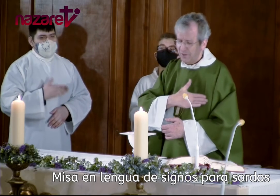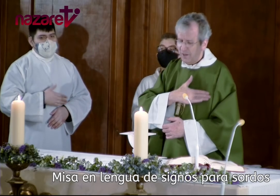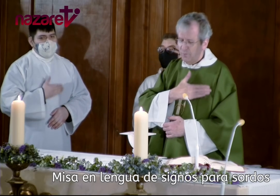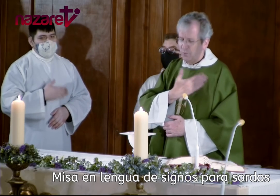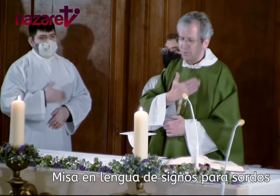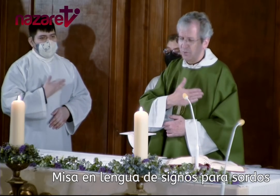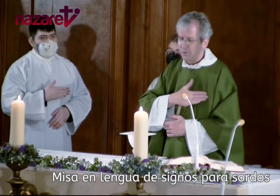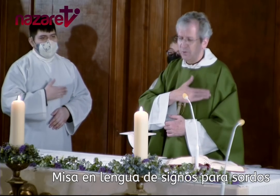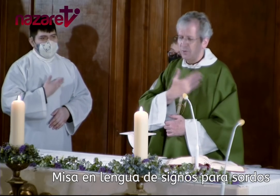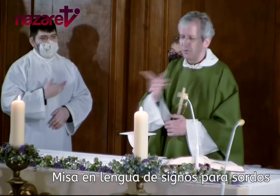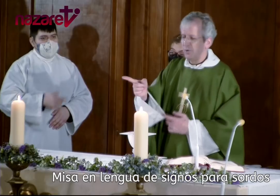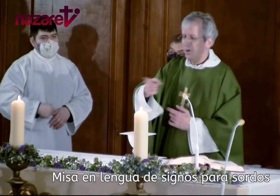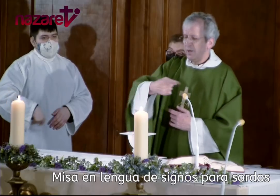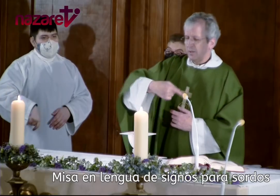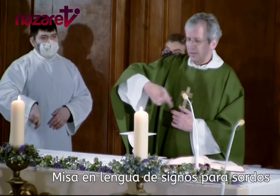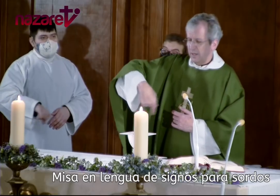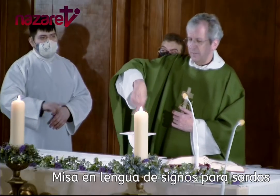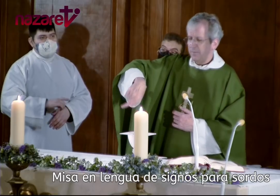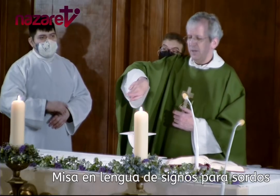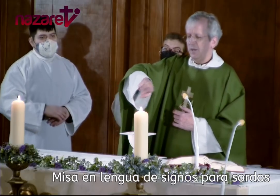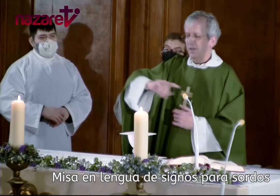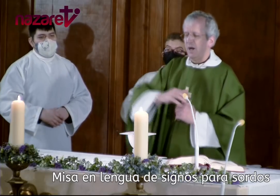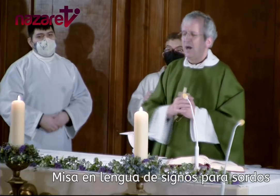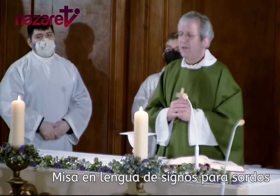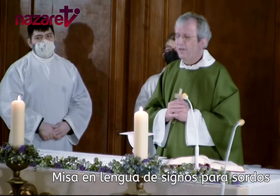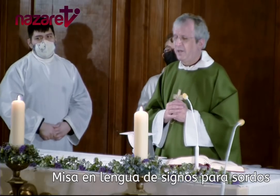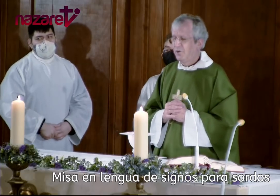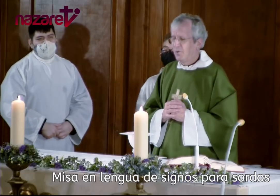del mundo, ten piedad de